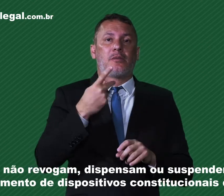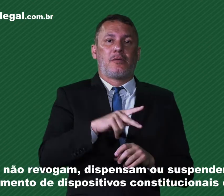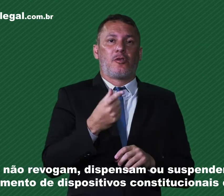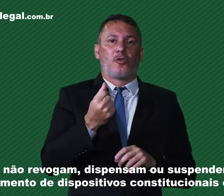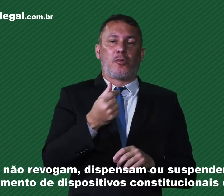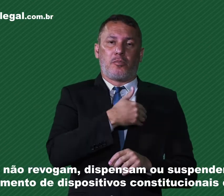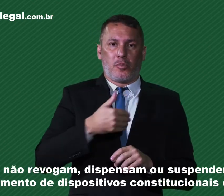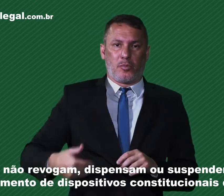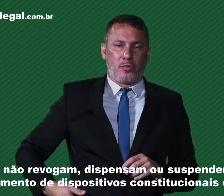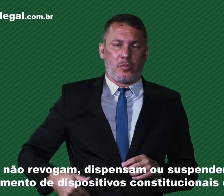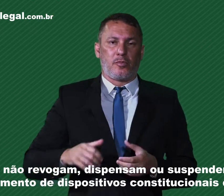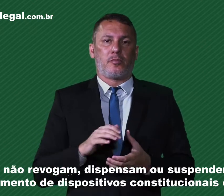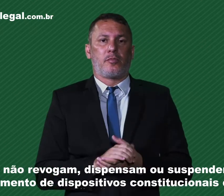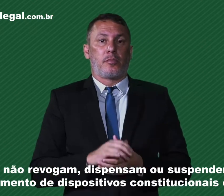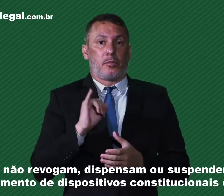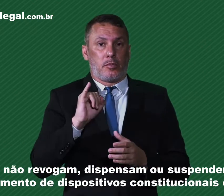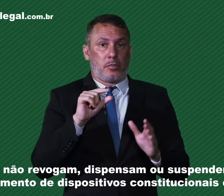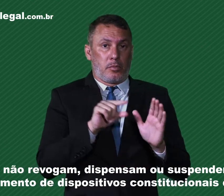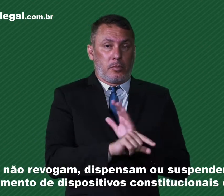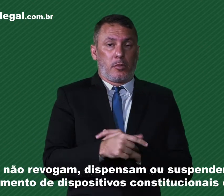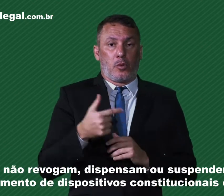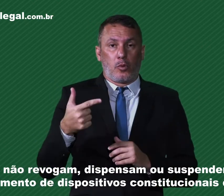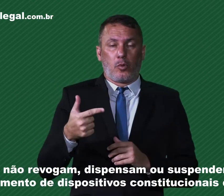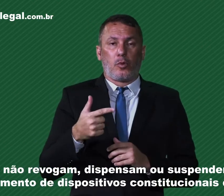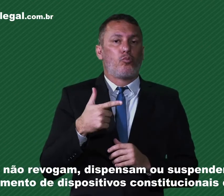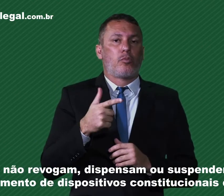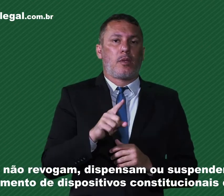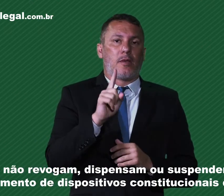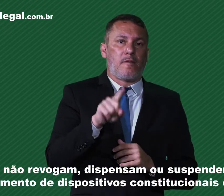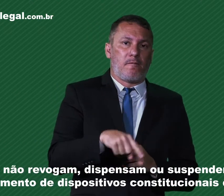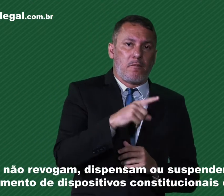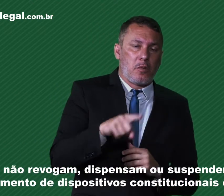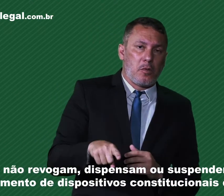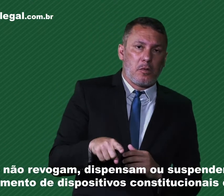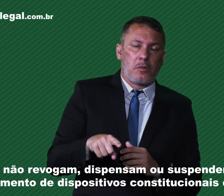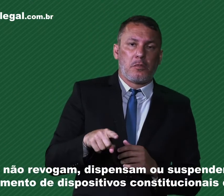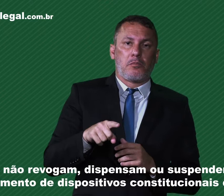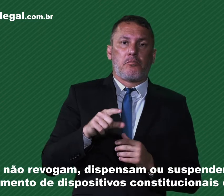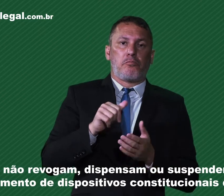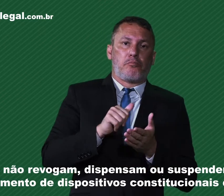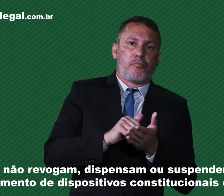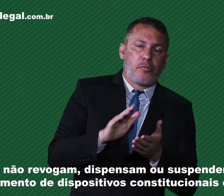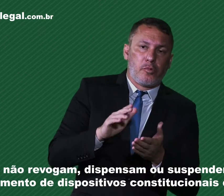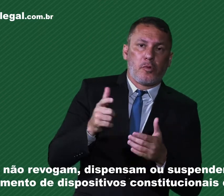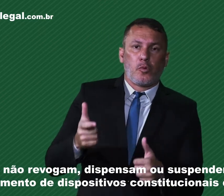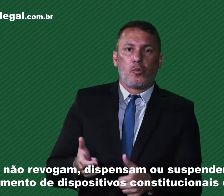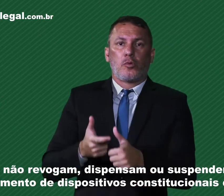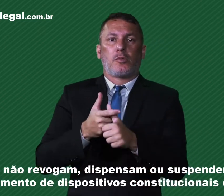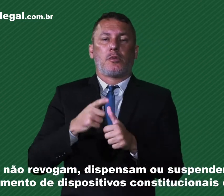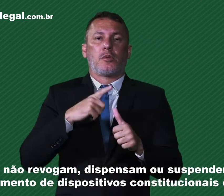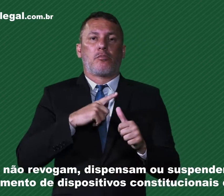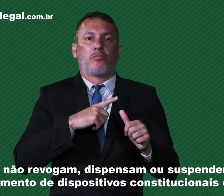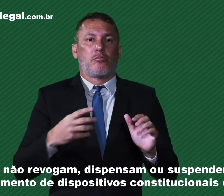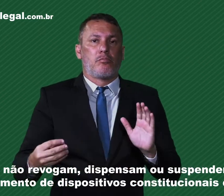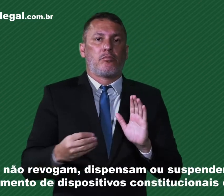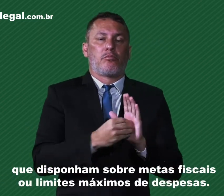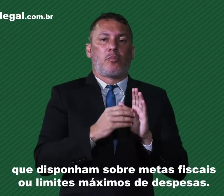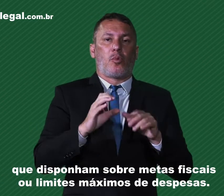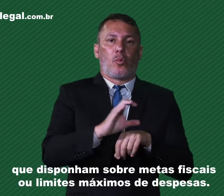2 não revogam dispensam ou suspendem o cumprimento de dispositivos constitucionais e legais que